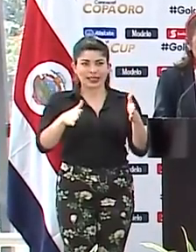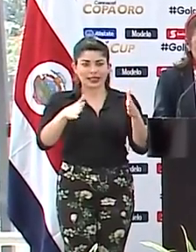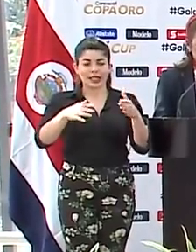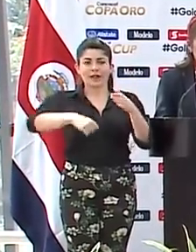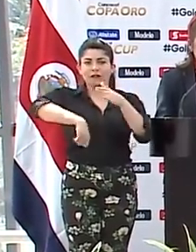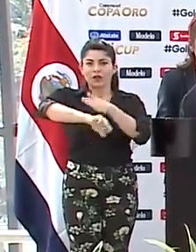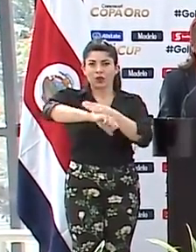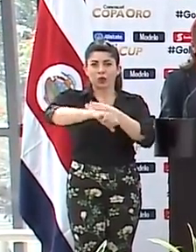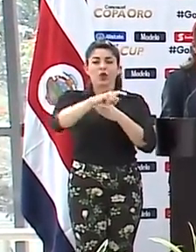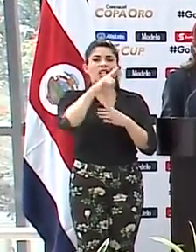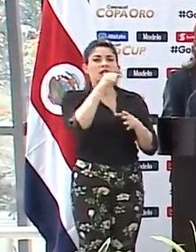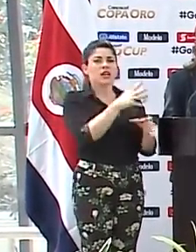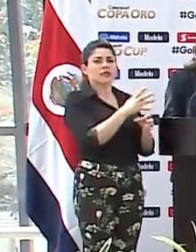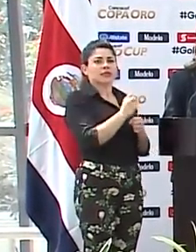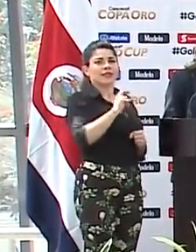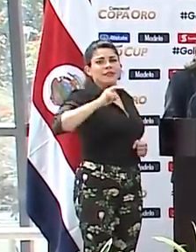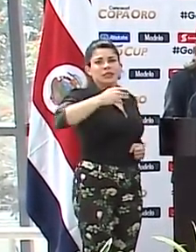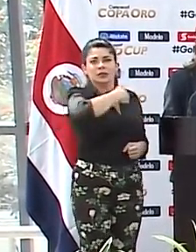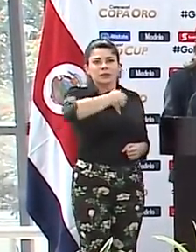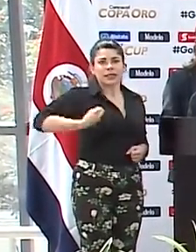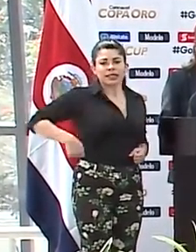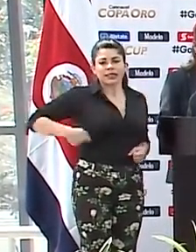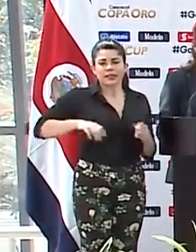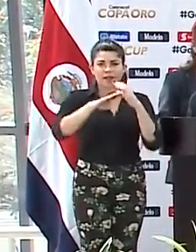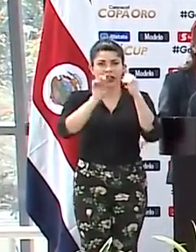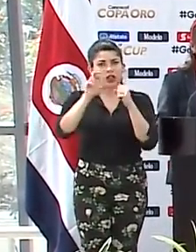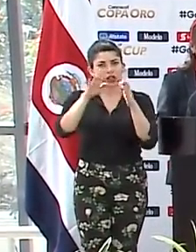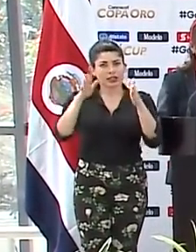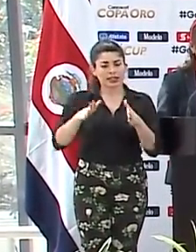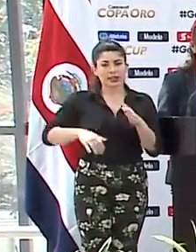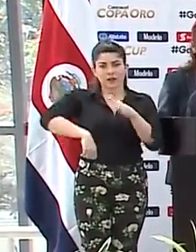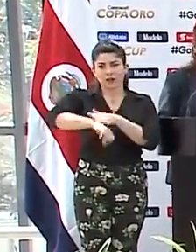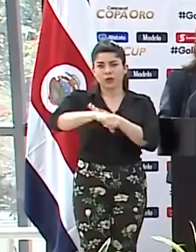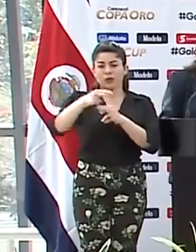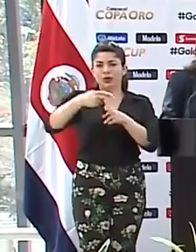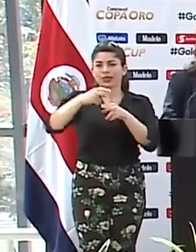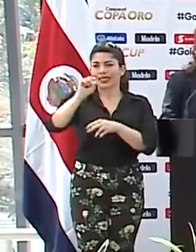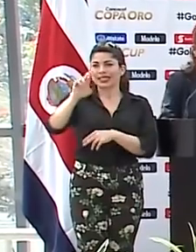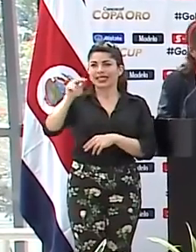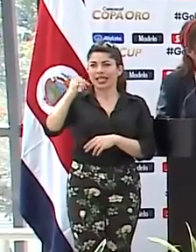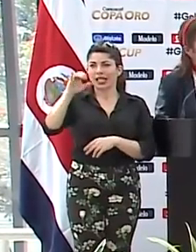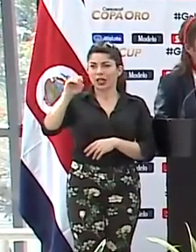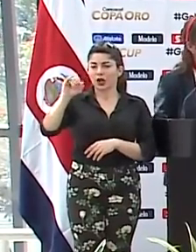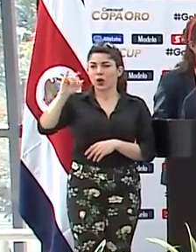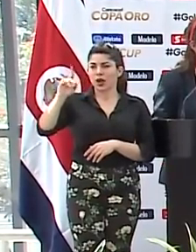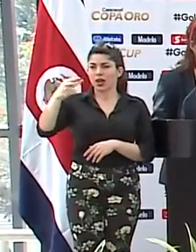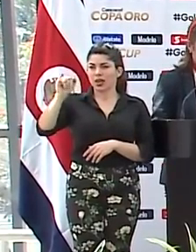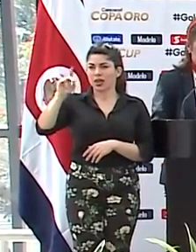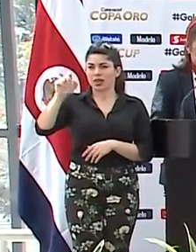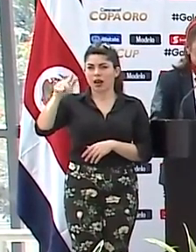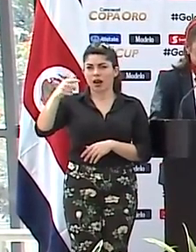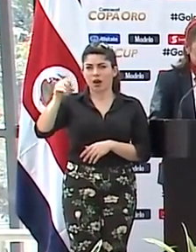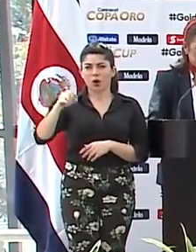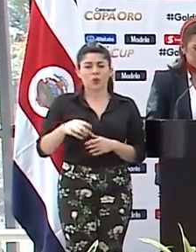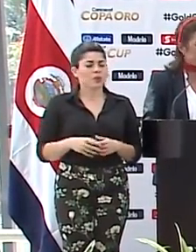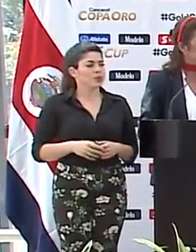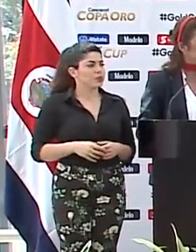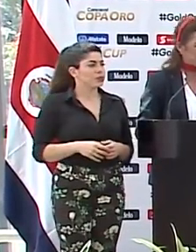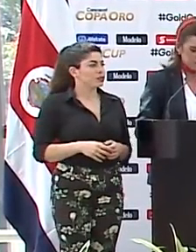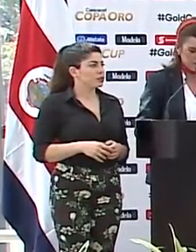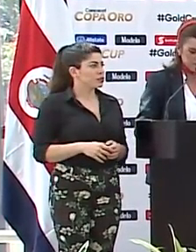de Fútbol, lo recibe el vicepresidente de la Federación Costarricense de Fútbol, don Sergio Hidalgo.